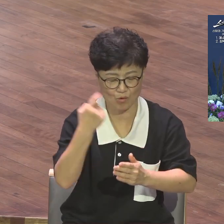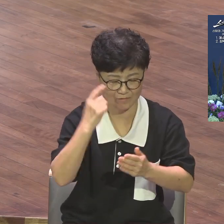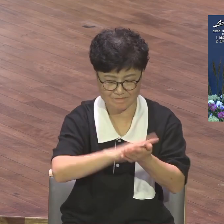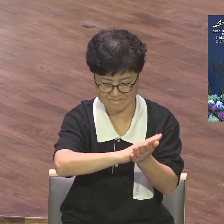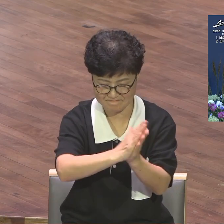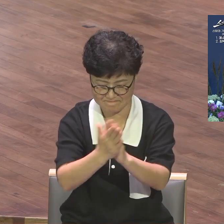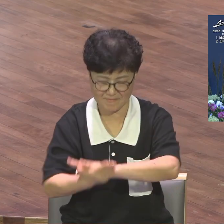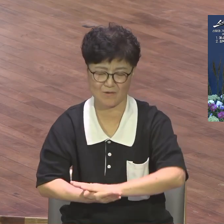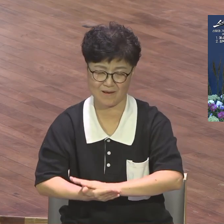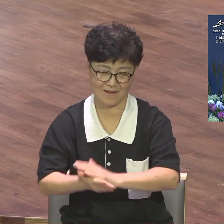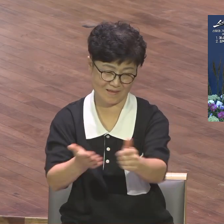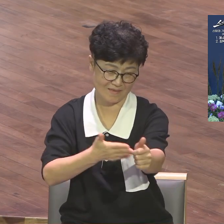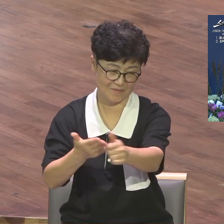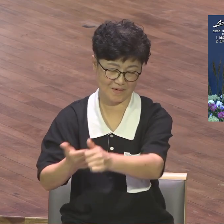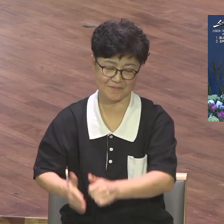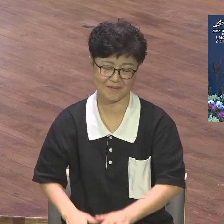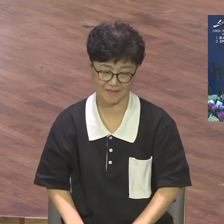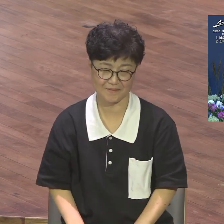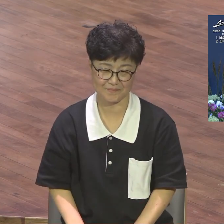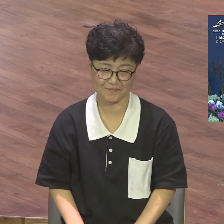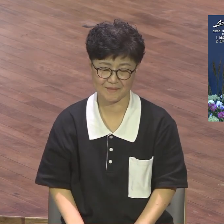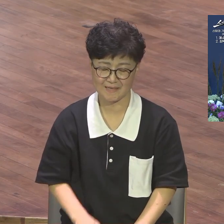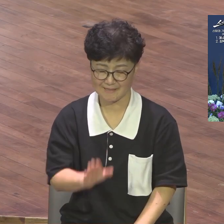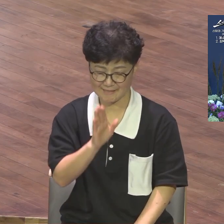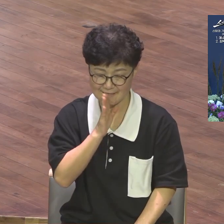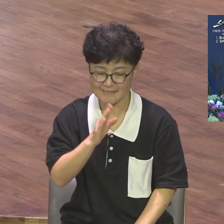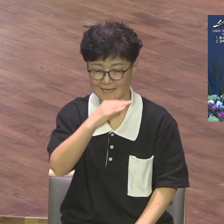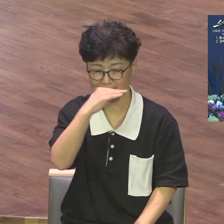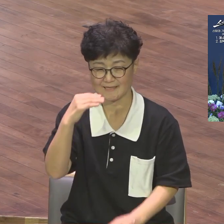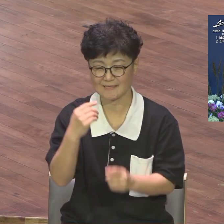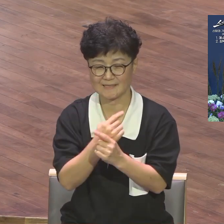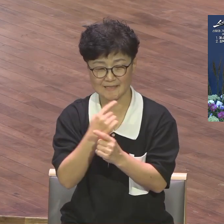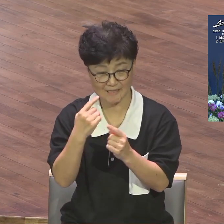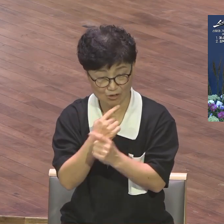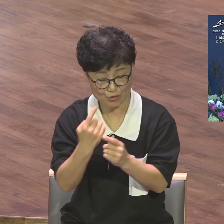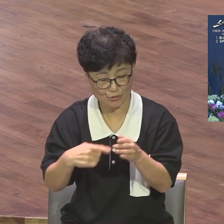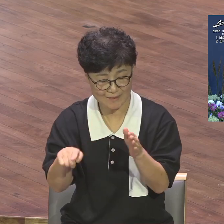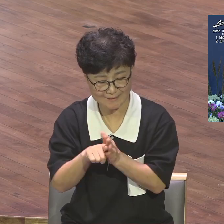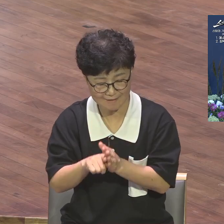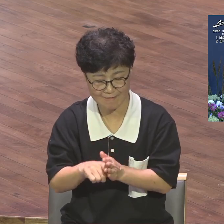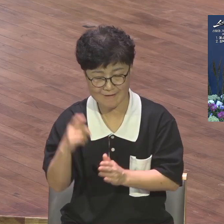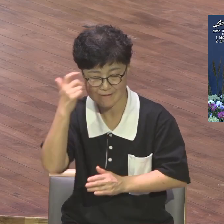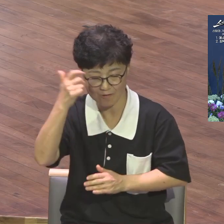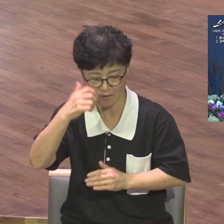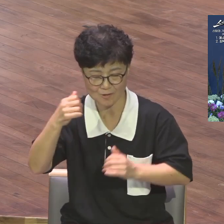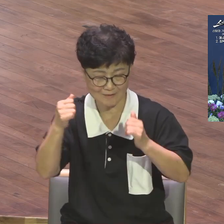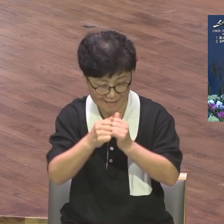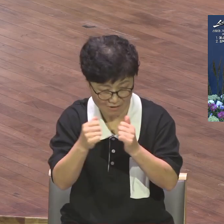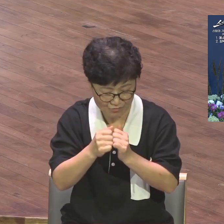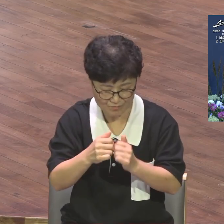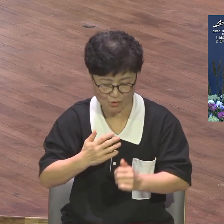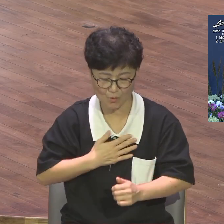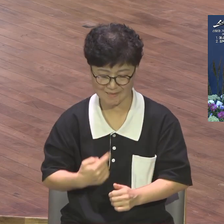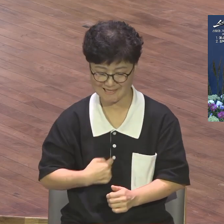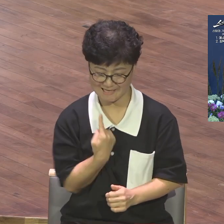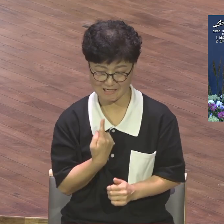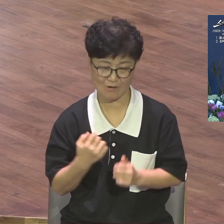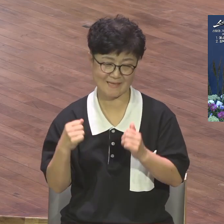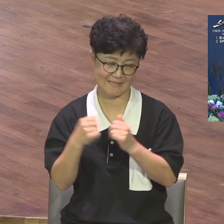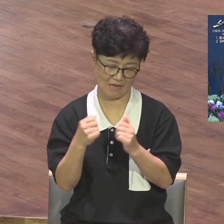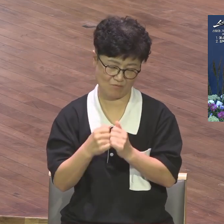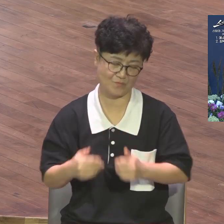그러기 위해서는 정말 실질적으로 우리는 치유가 일어나기 위해서는 실질적인 싸움도 붙어야 되고 내 자신과 싸우는 영적 싸움도 필요한